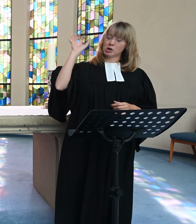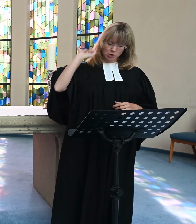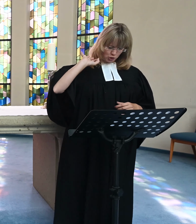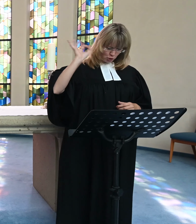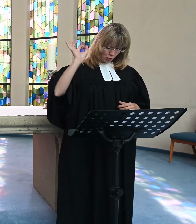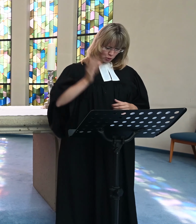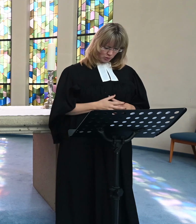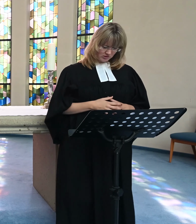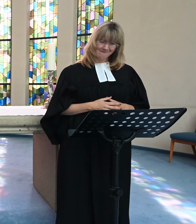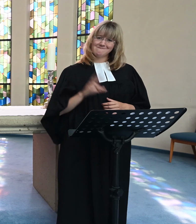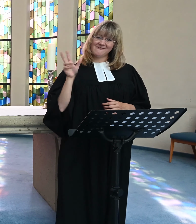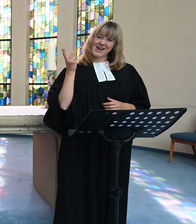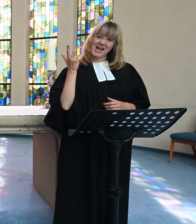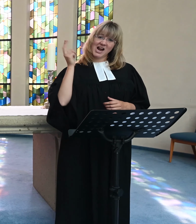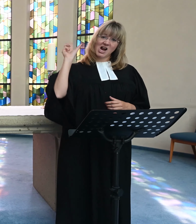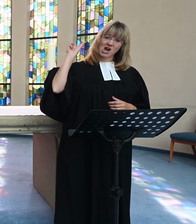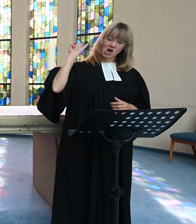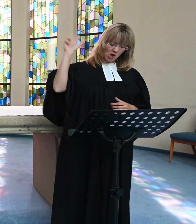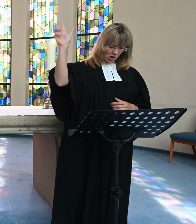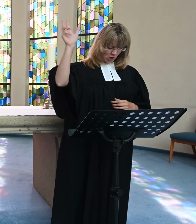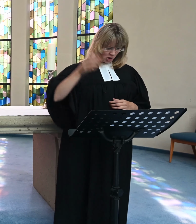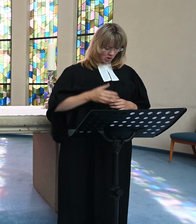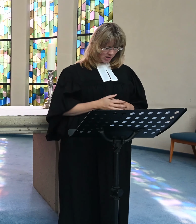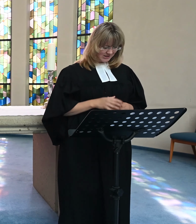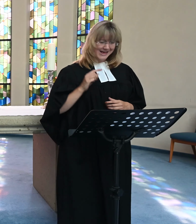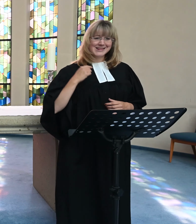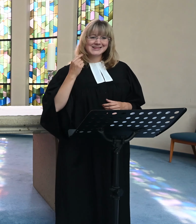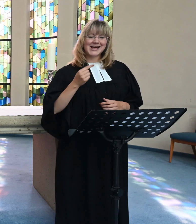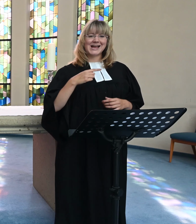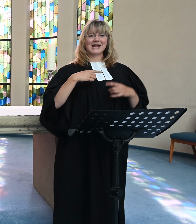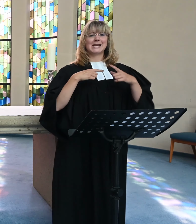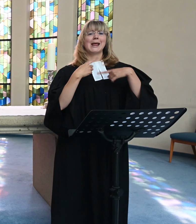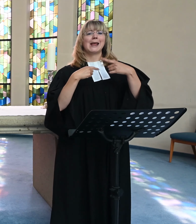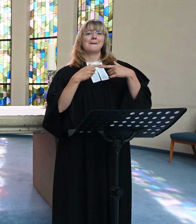Mutter, jenseits unserer Vorstellungskraft.